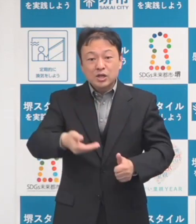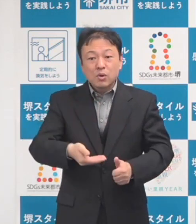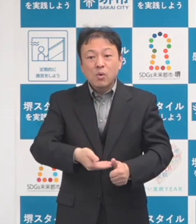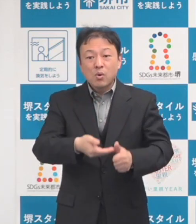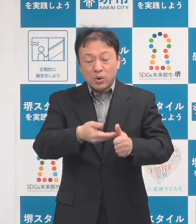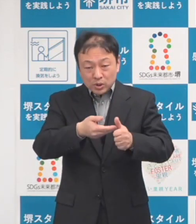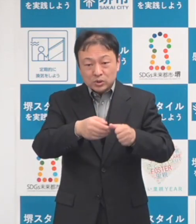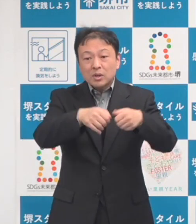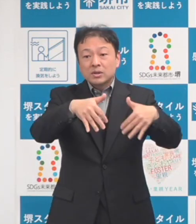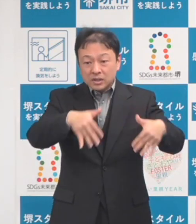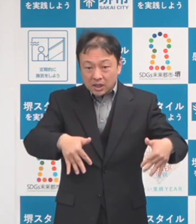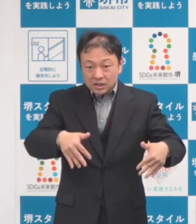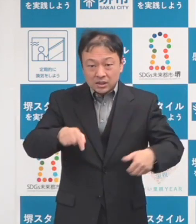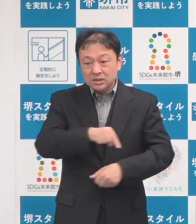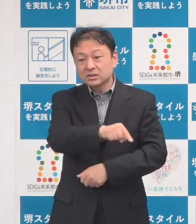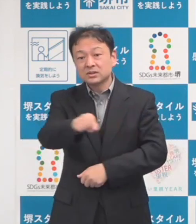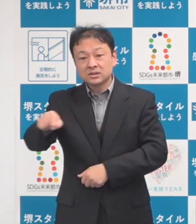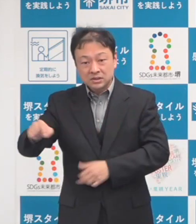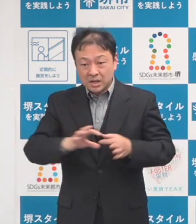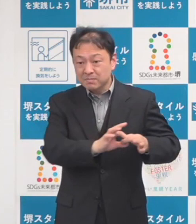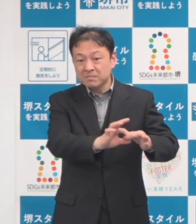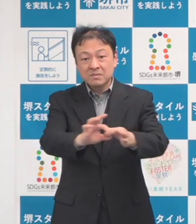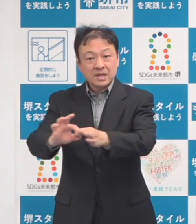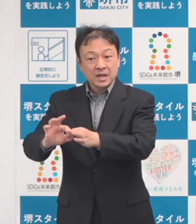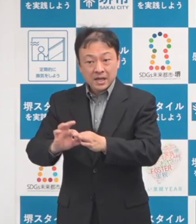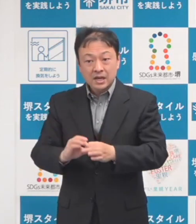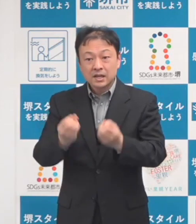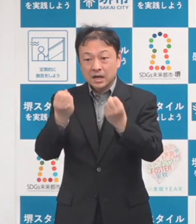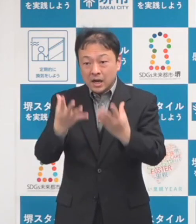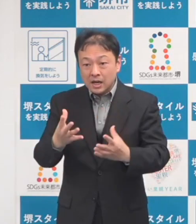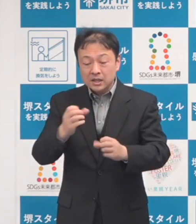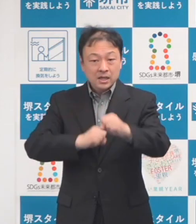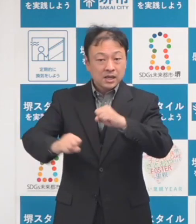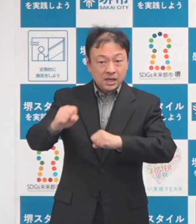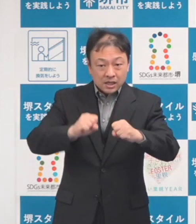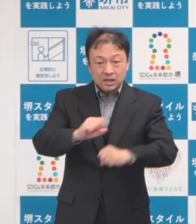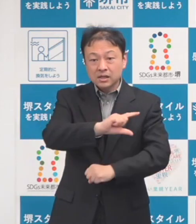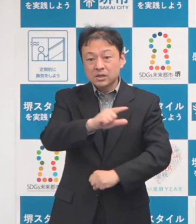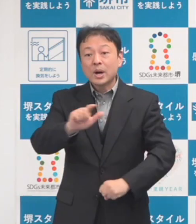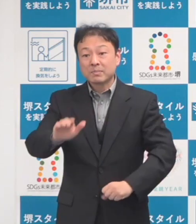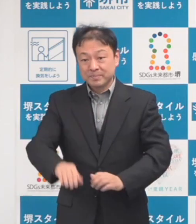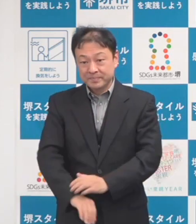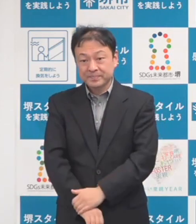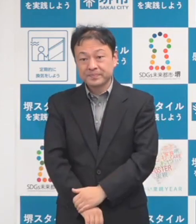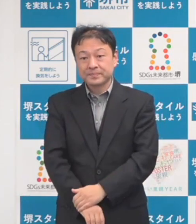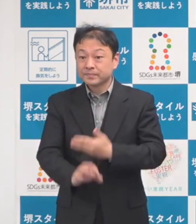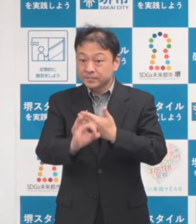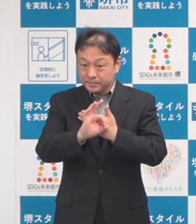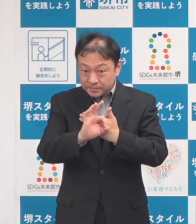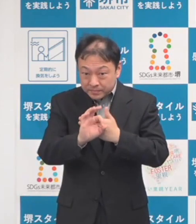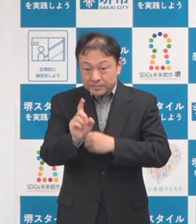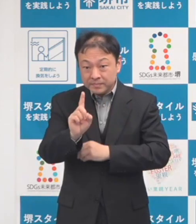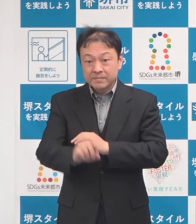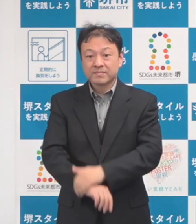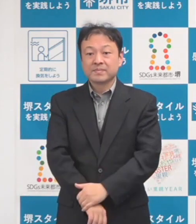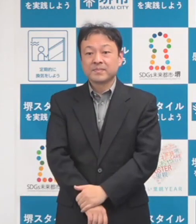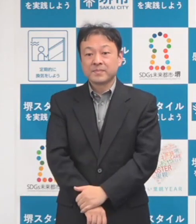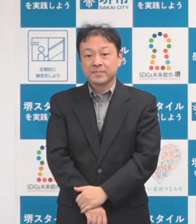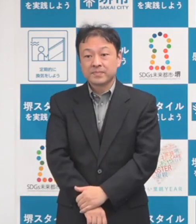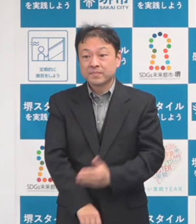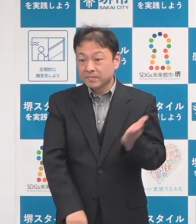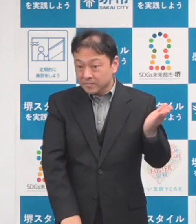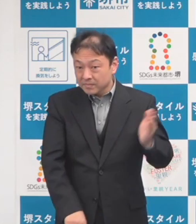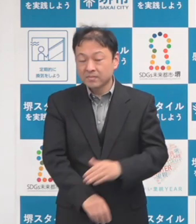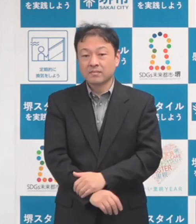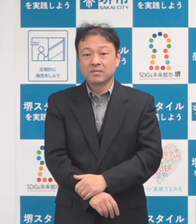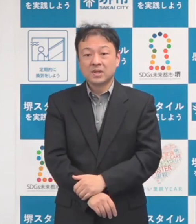同士の連携も活発に行われておりまして、新たな取り組みも生み出されております。 えばこちらはリユ